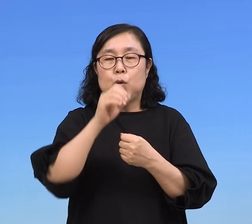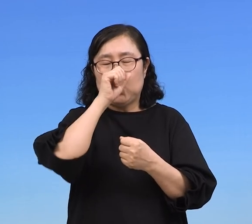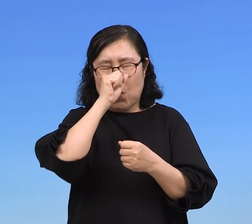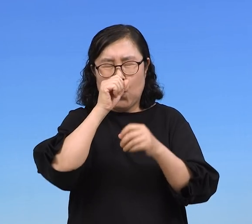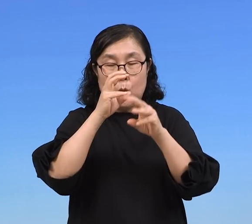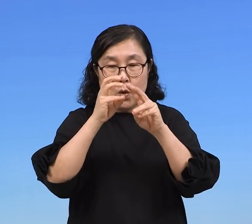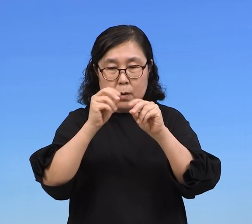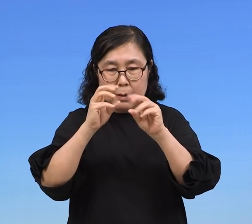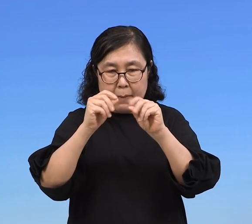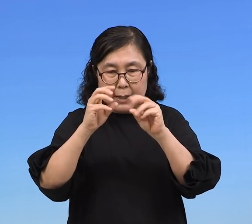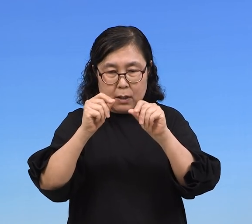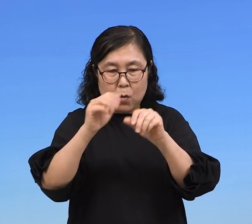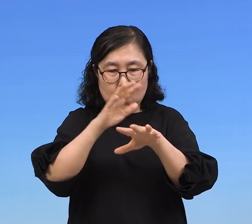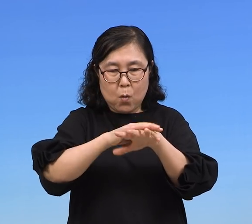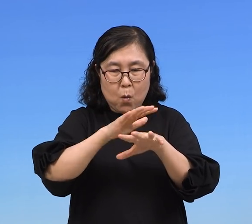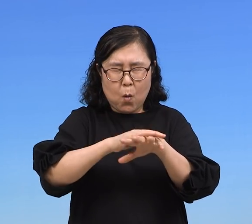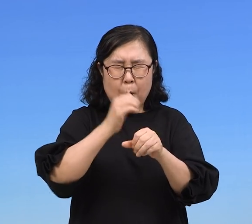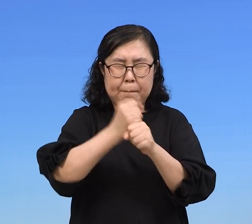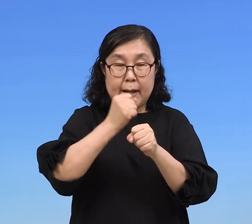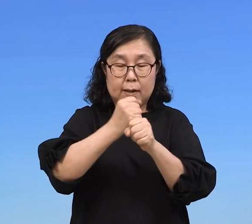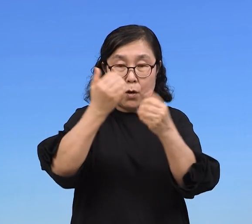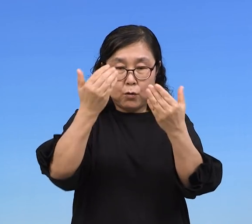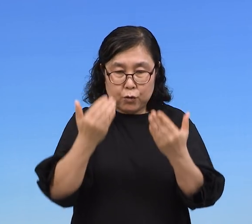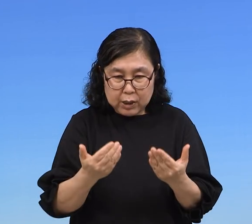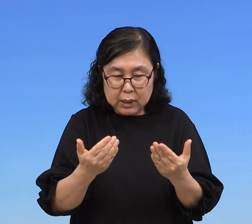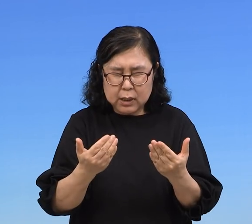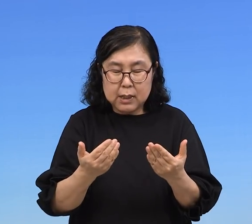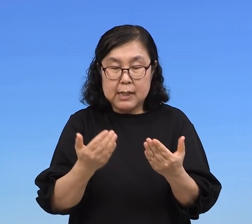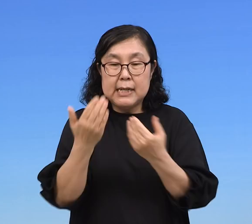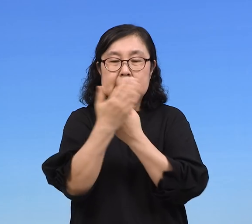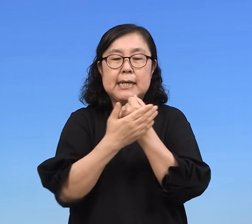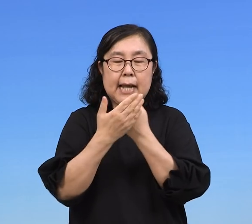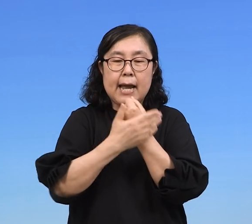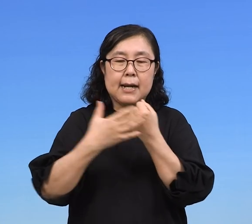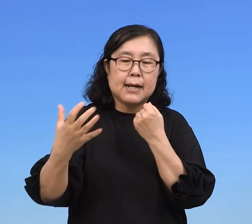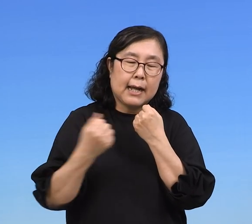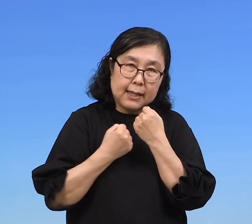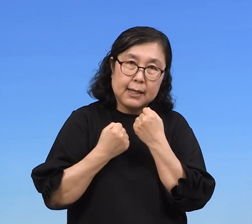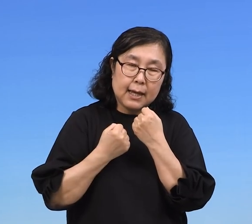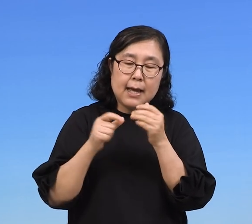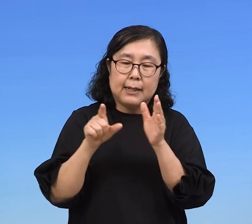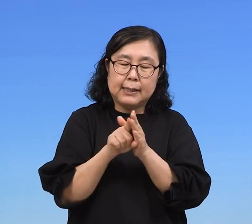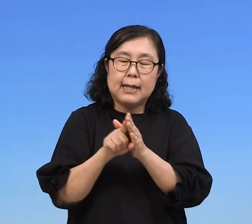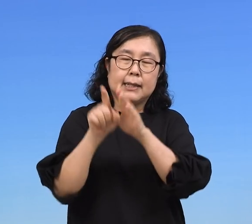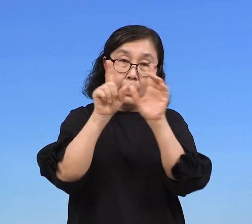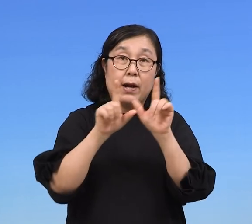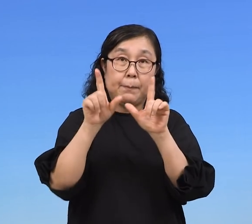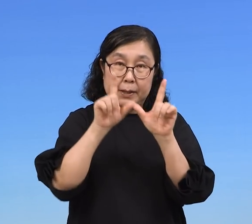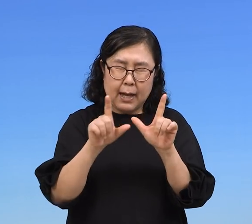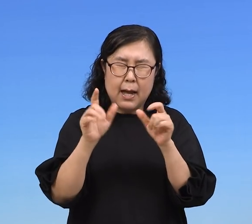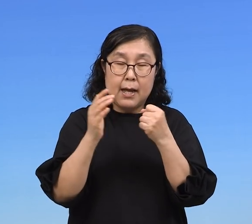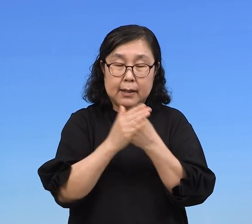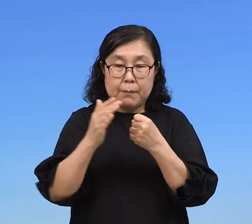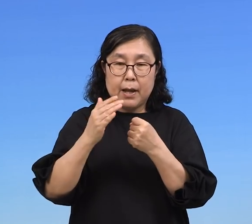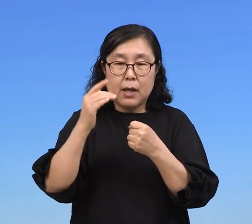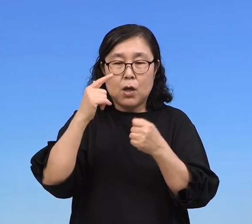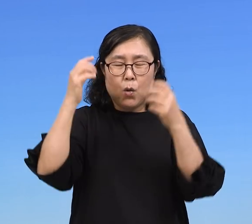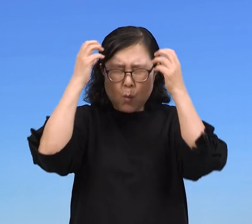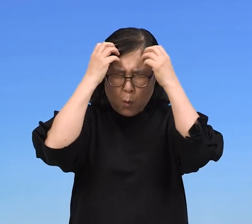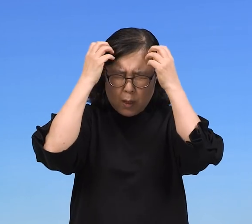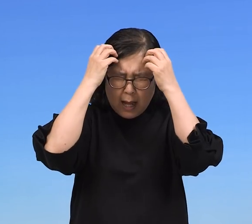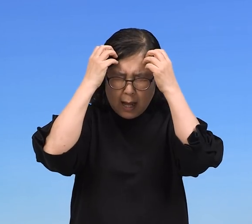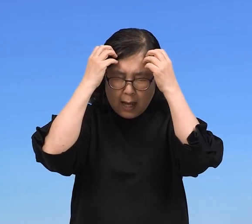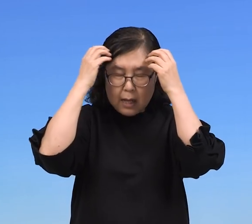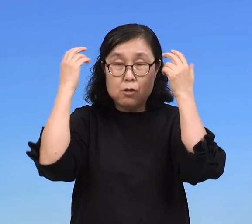우리를 옥토로 만들어 주시는 것, 이것을 누리며 사는 것이 신앙생활이라고, 이번 고난주간에